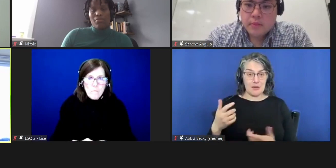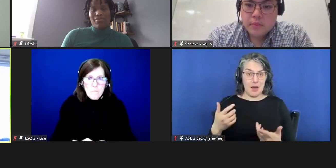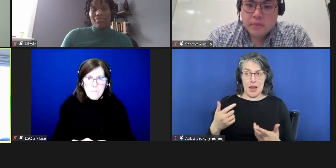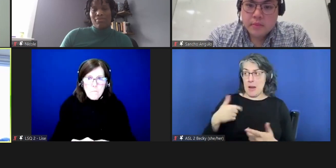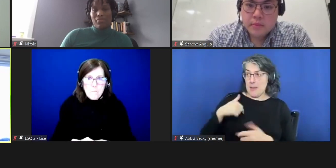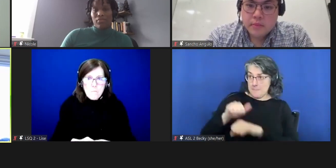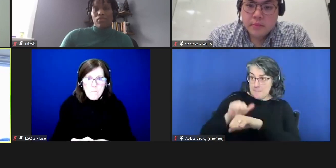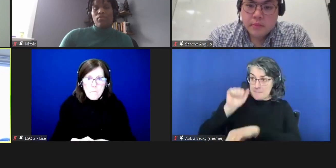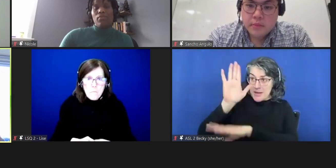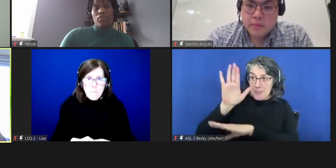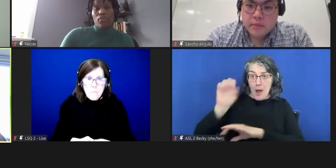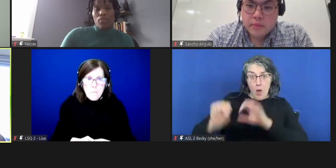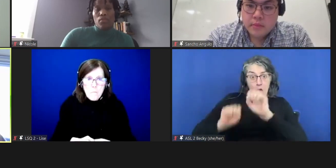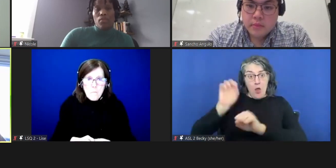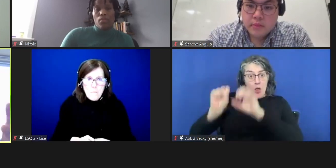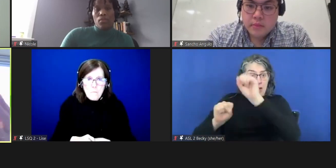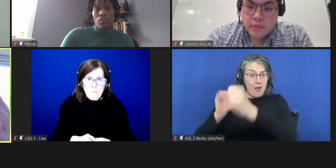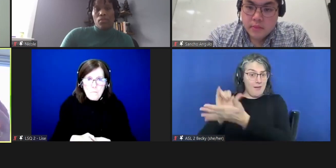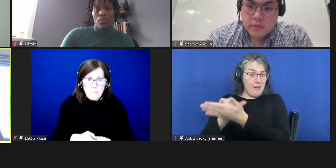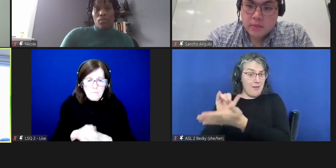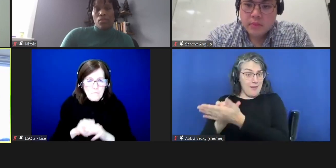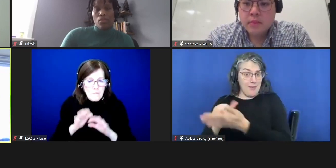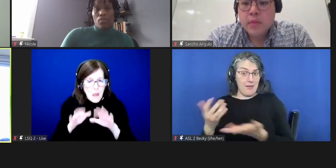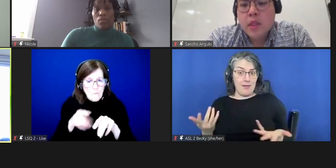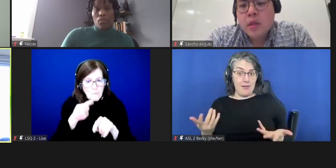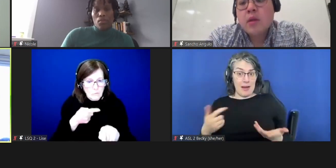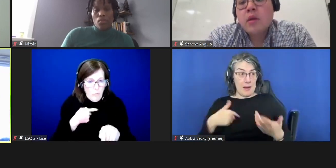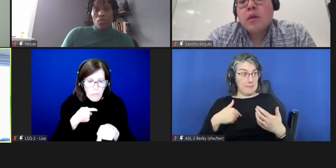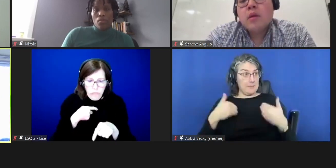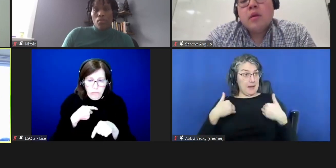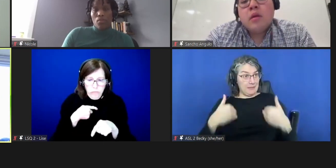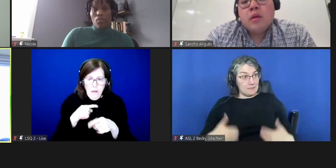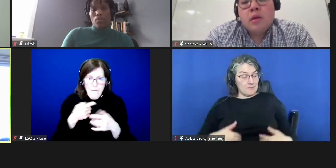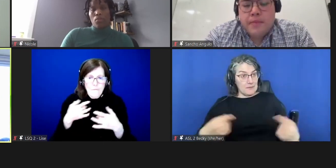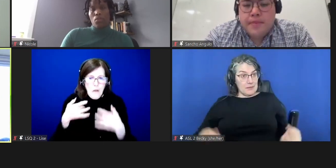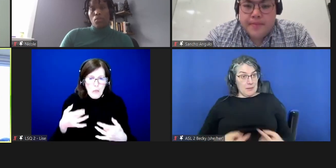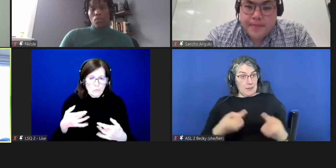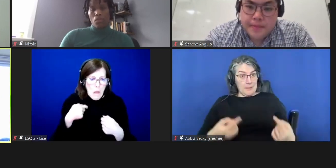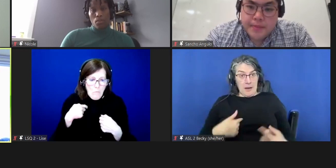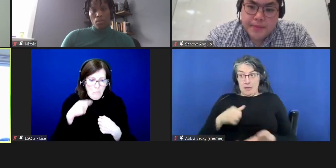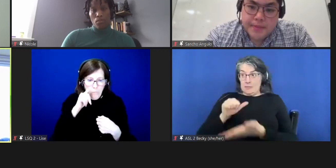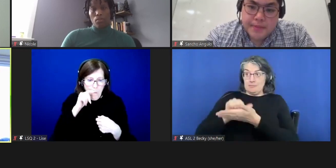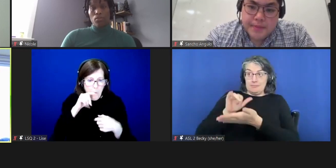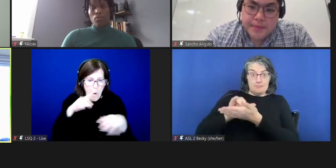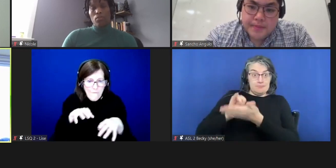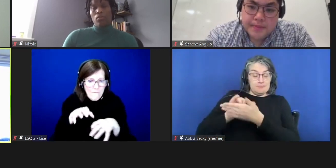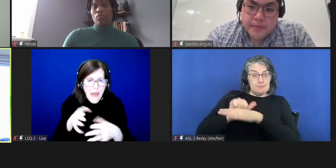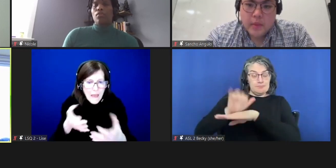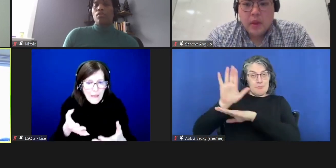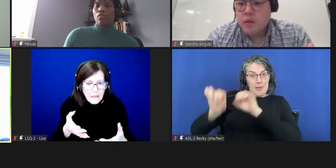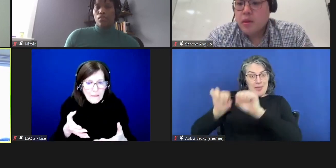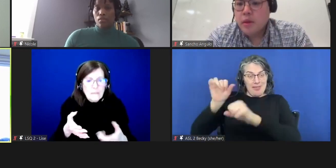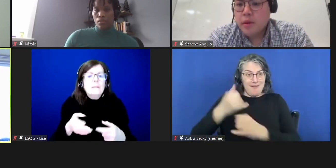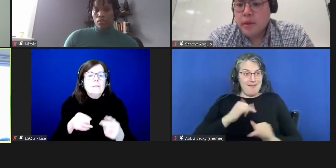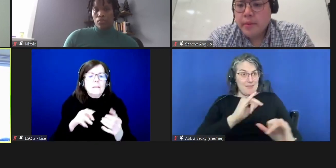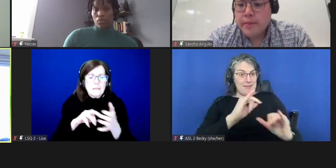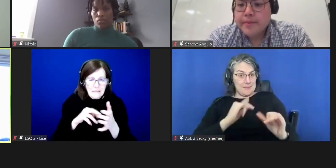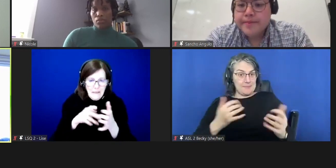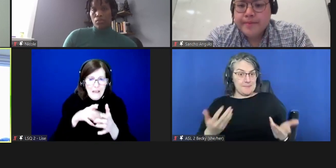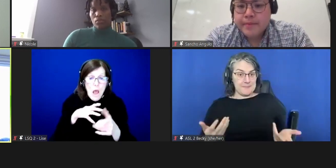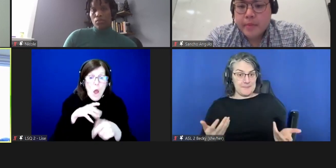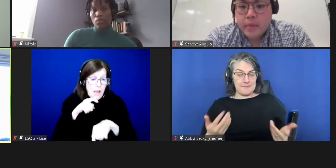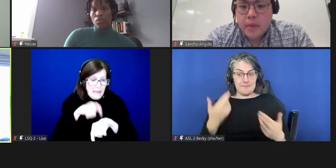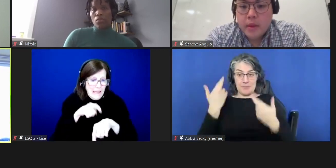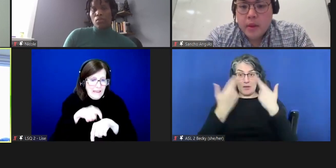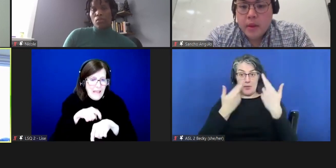Et j'ai dit, mais écoutez, franchement, je ne serais jamais capable de faire ça. Voilà, ce sont des moments où il faut vraiment se